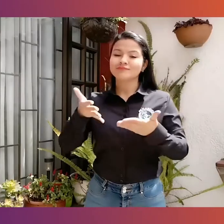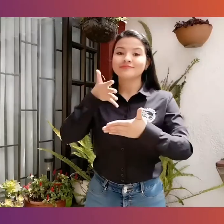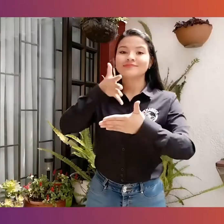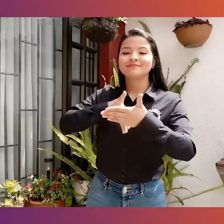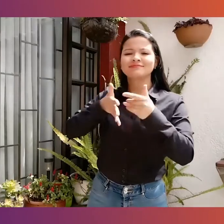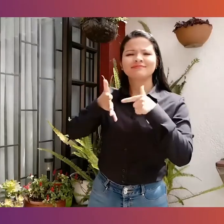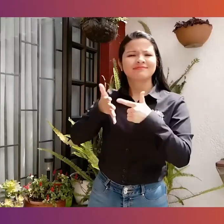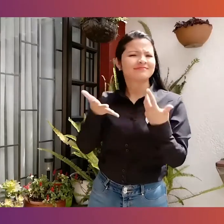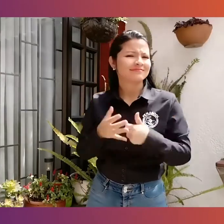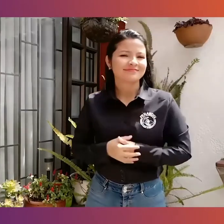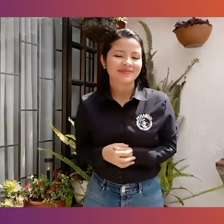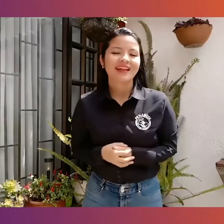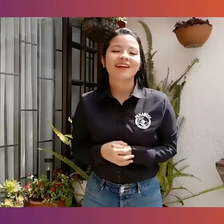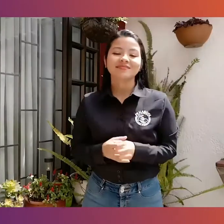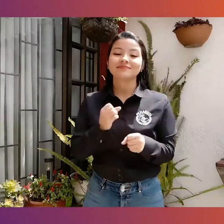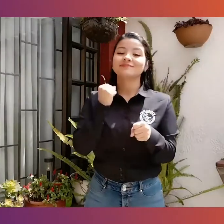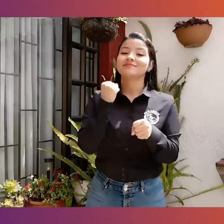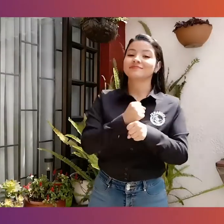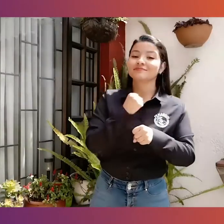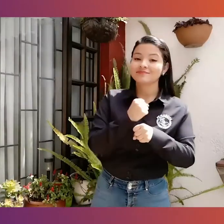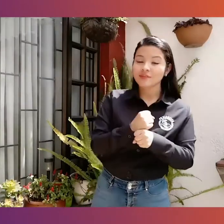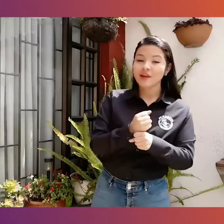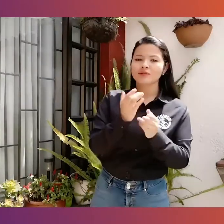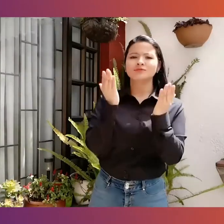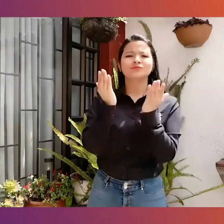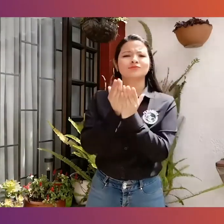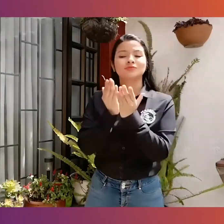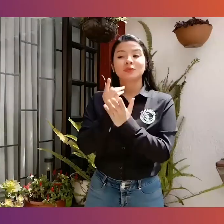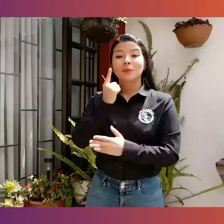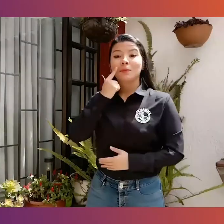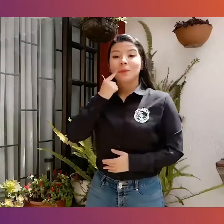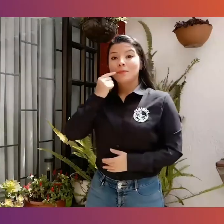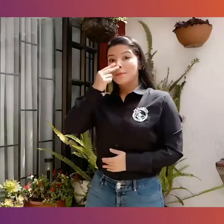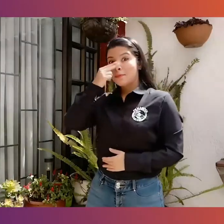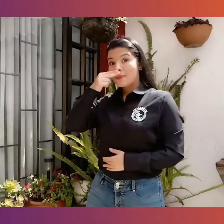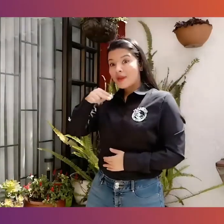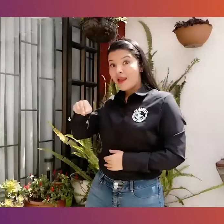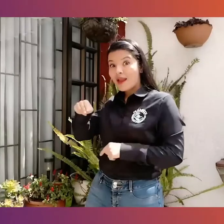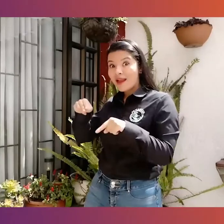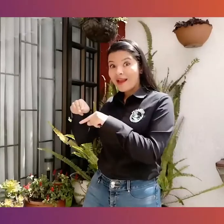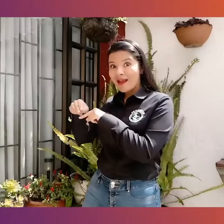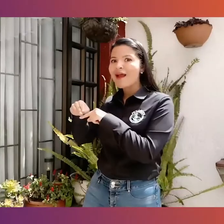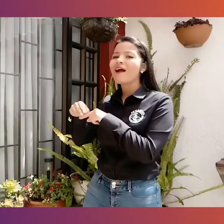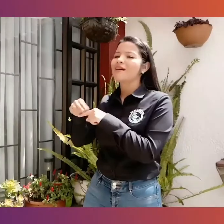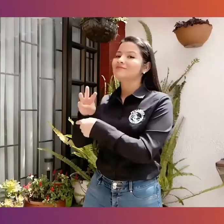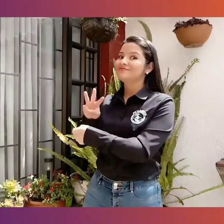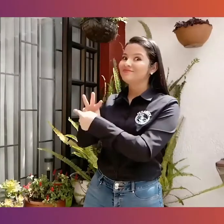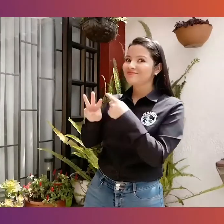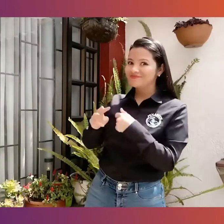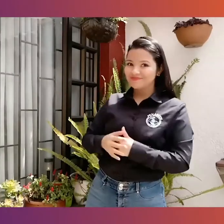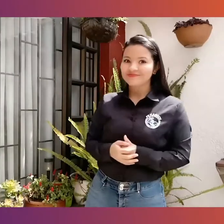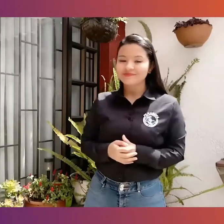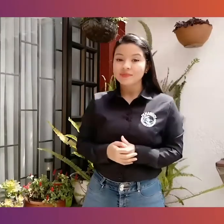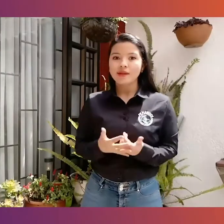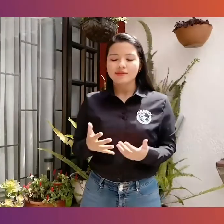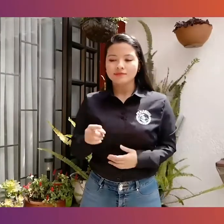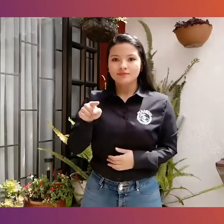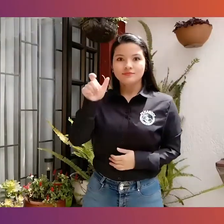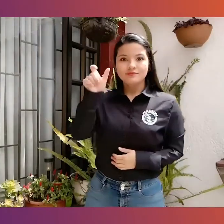CIEL en diferentes contextos, como el laboral, el educativo entre una madre sorda y su hijo oyente, y en